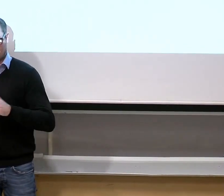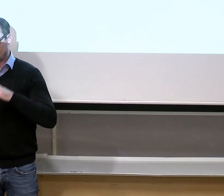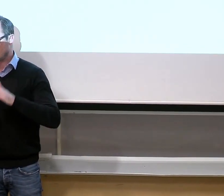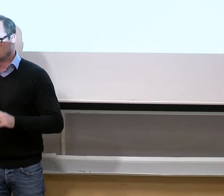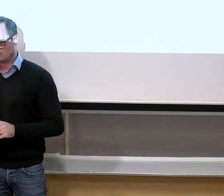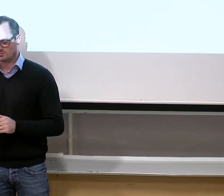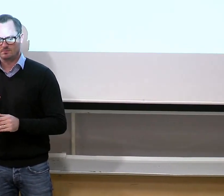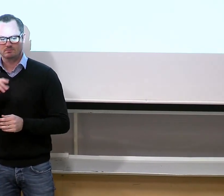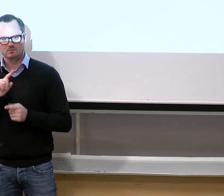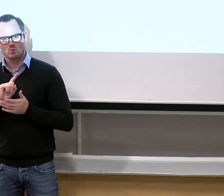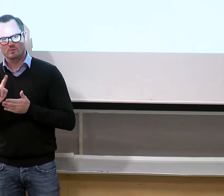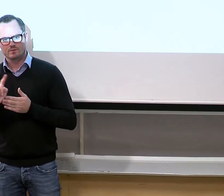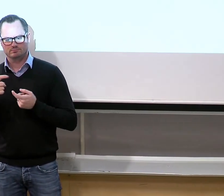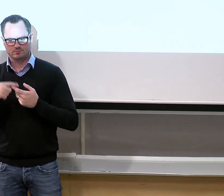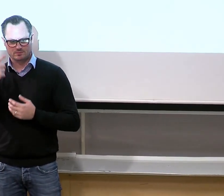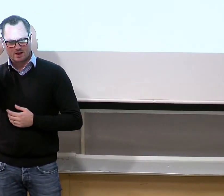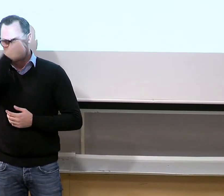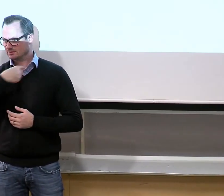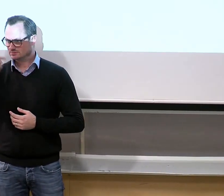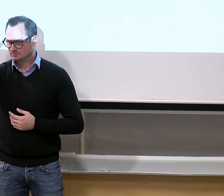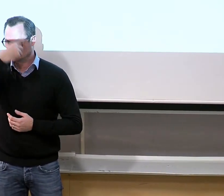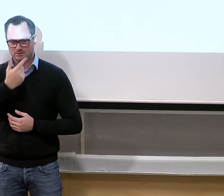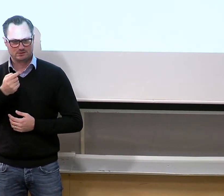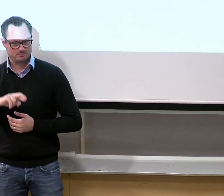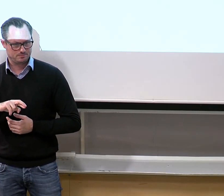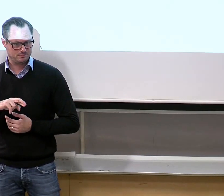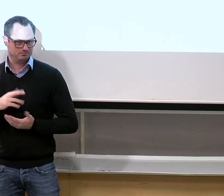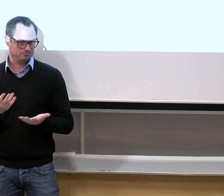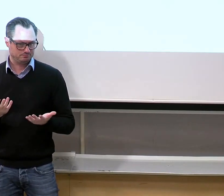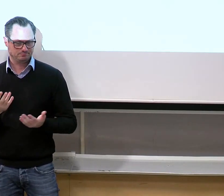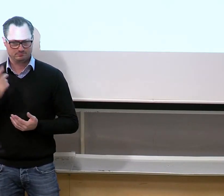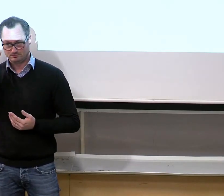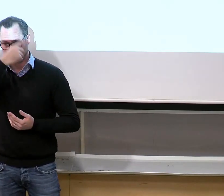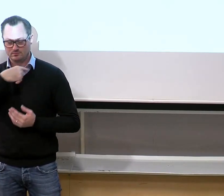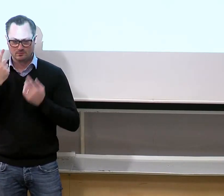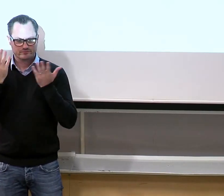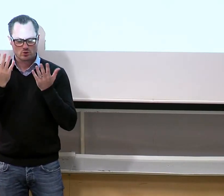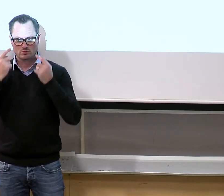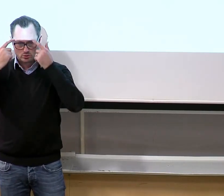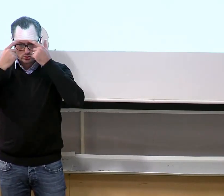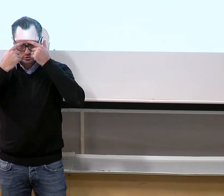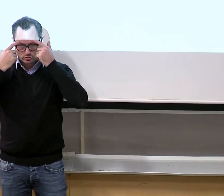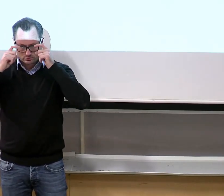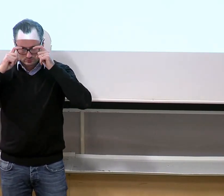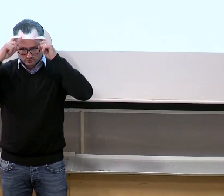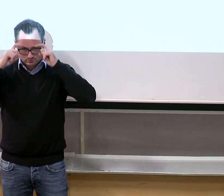Och det var kanske det om den manuella delen. Så finns det en del som heter icke-manuell del och det försiggår väldigt mycket